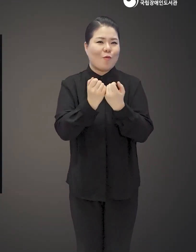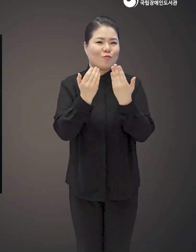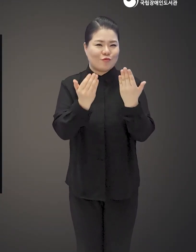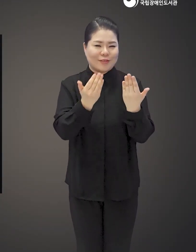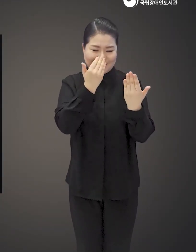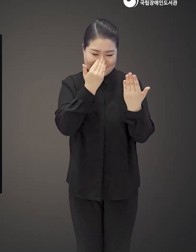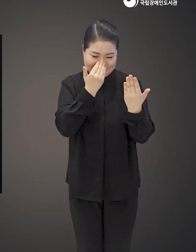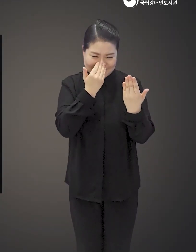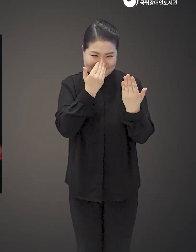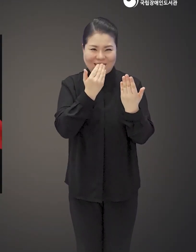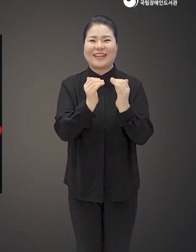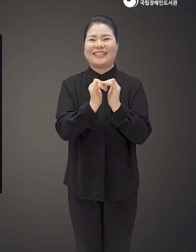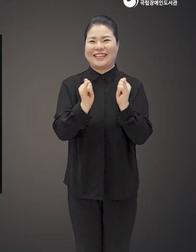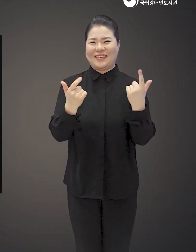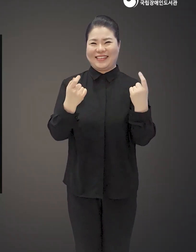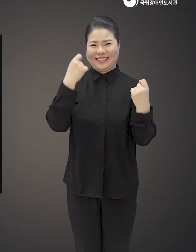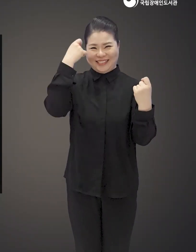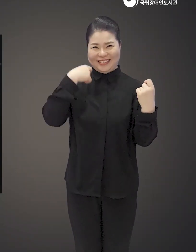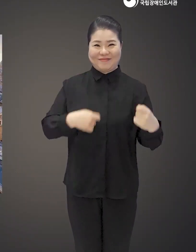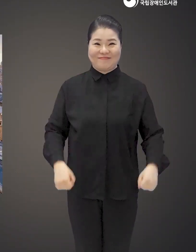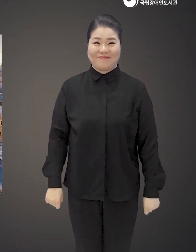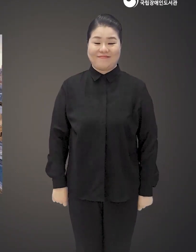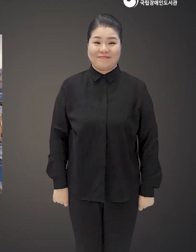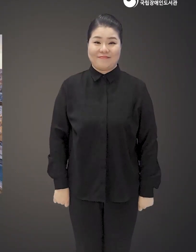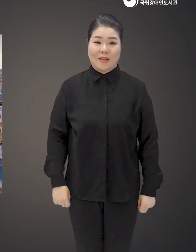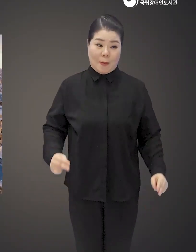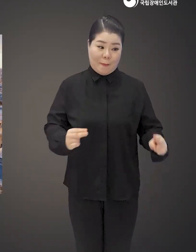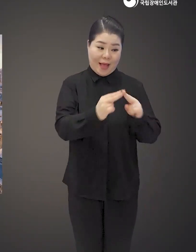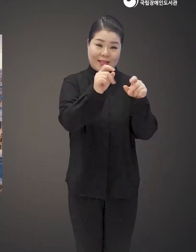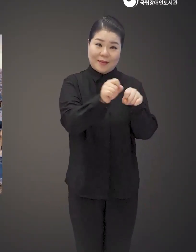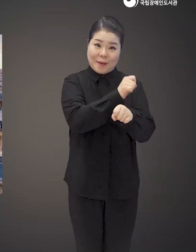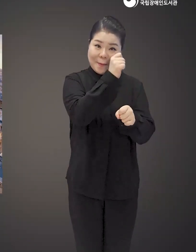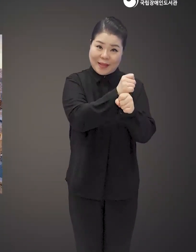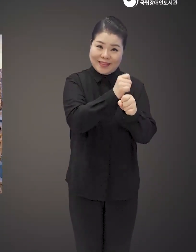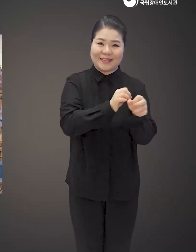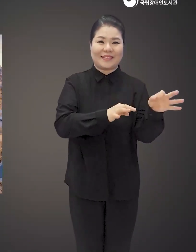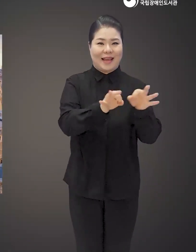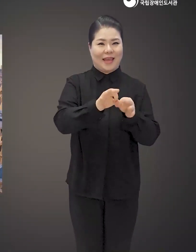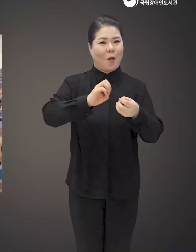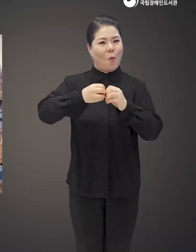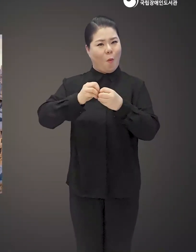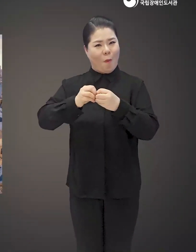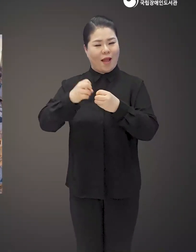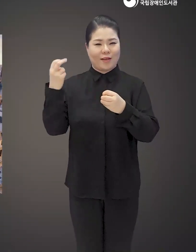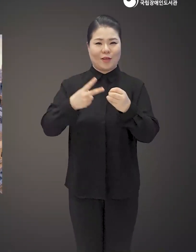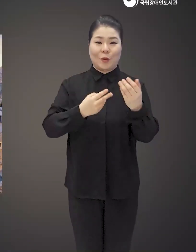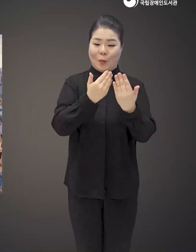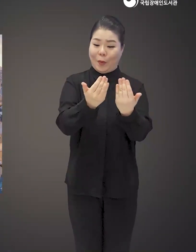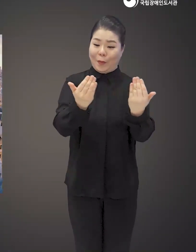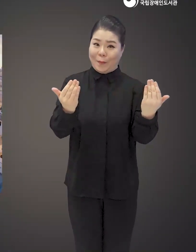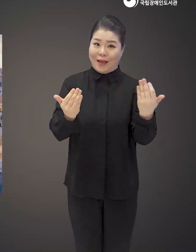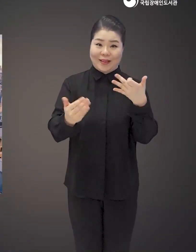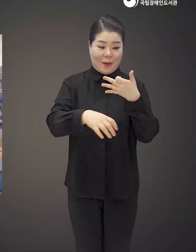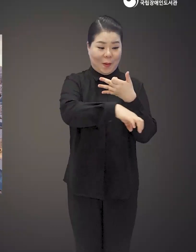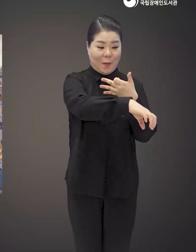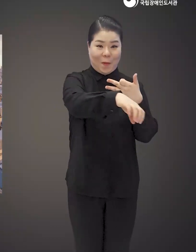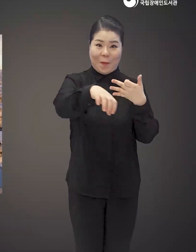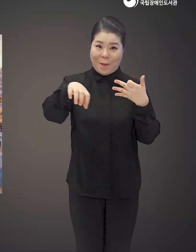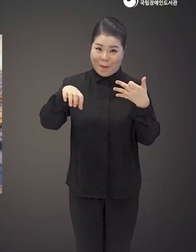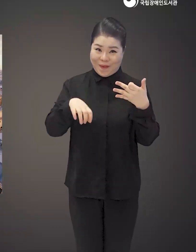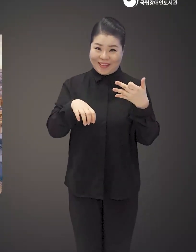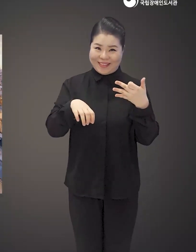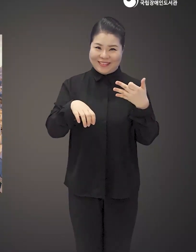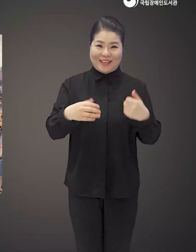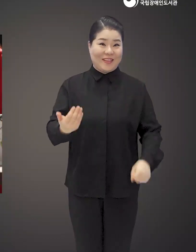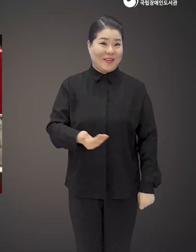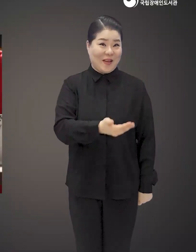안내해주는 친절한 해설사 같기도 합니다. 파리를 특별하게 만든 상점, 공방, 그리고 아뜰리에 19곳의